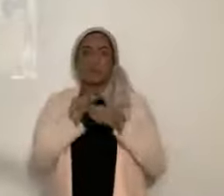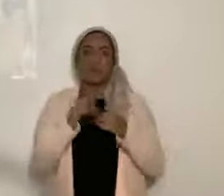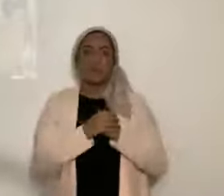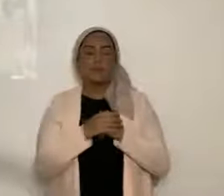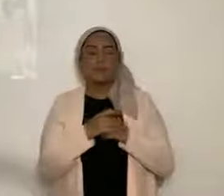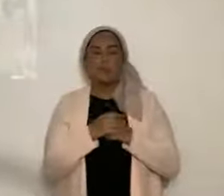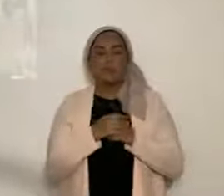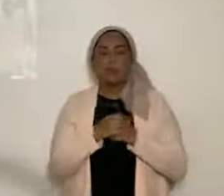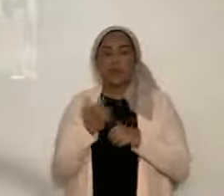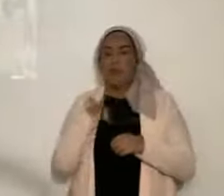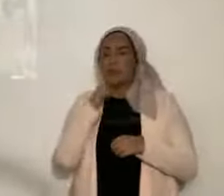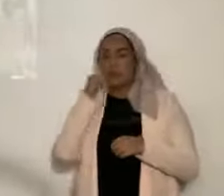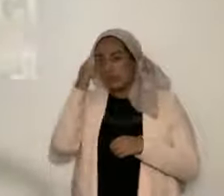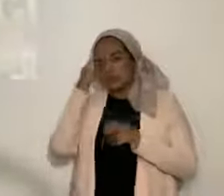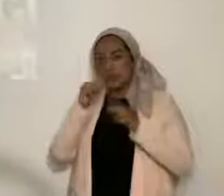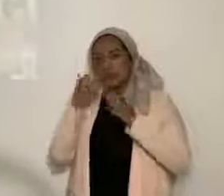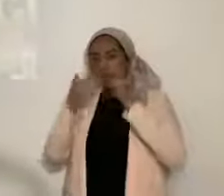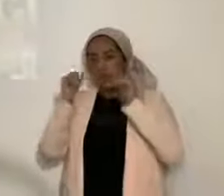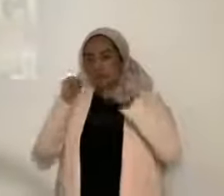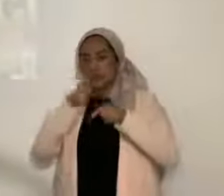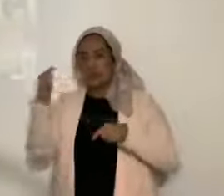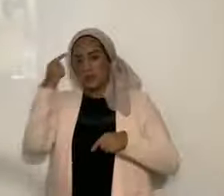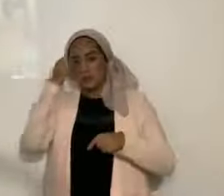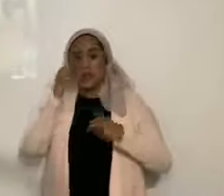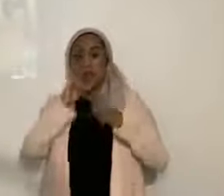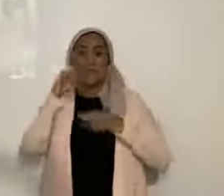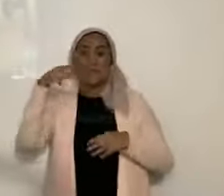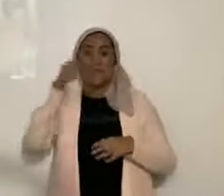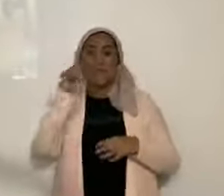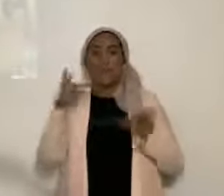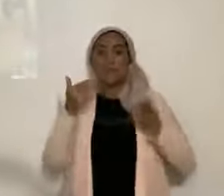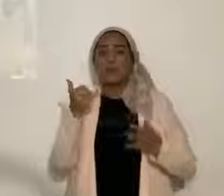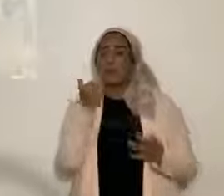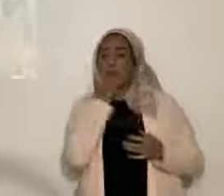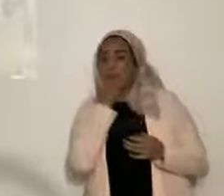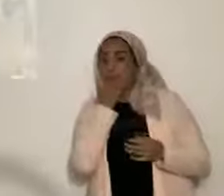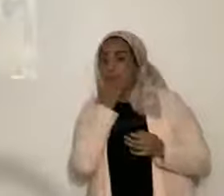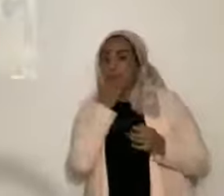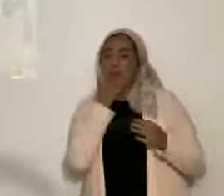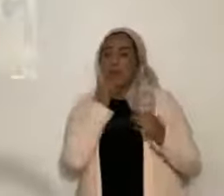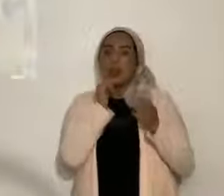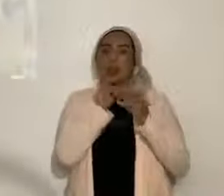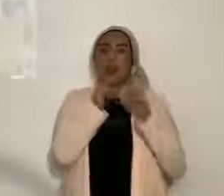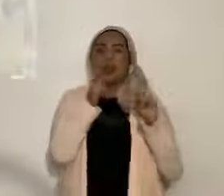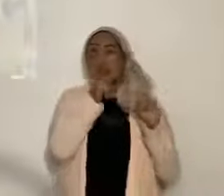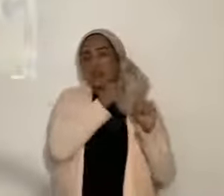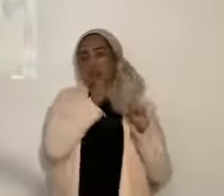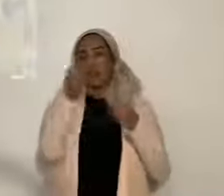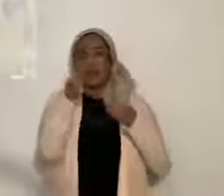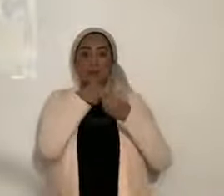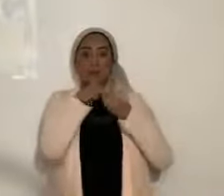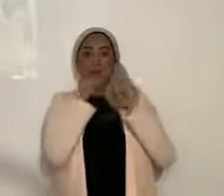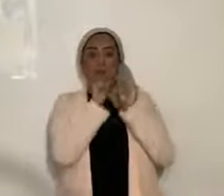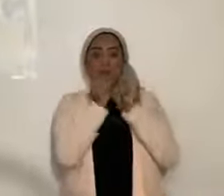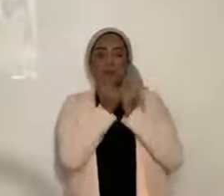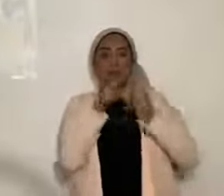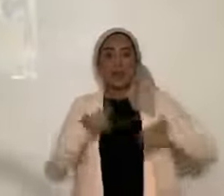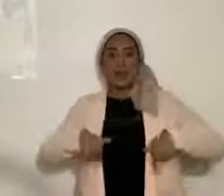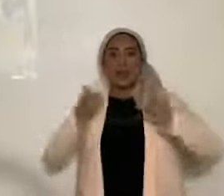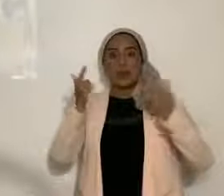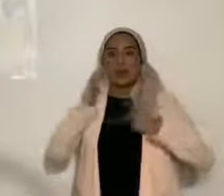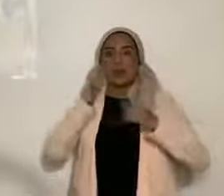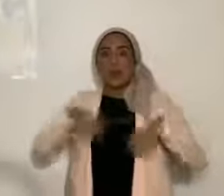yo no lo pienso, pero alguien podría pensar que Pablo se equivocó, que él inclusive se incluyó en el grupo de los vivos que iban a